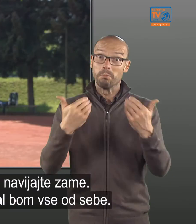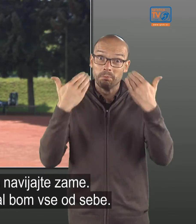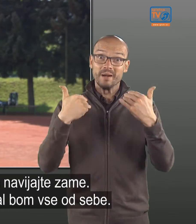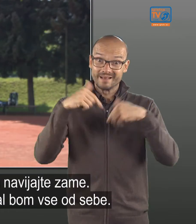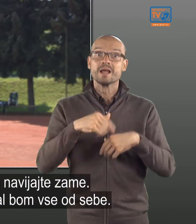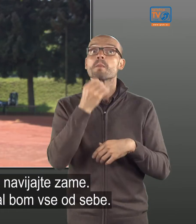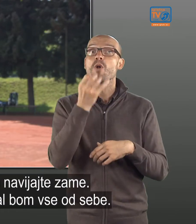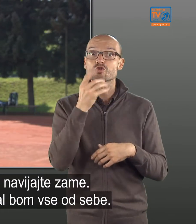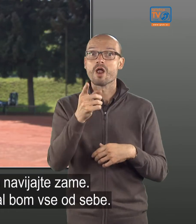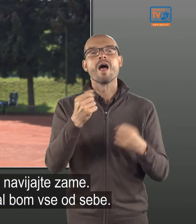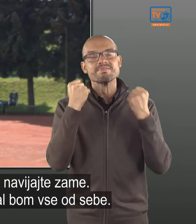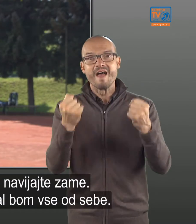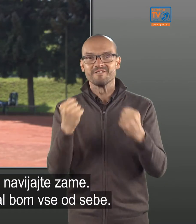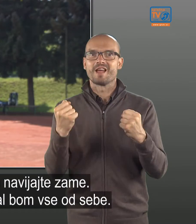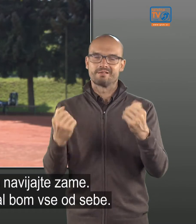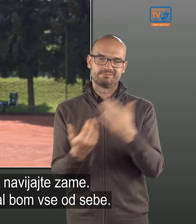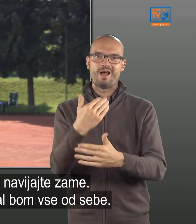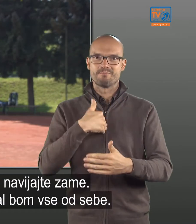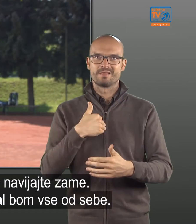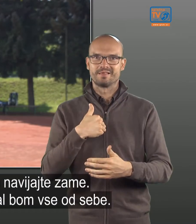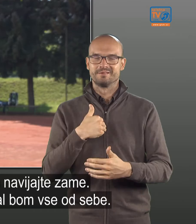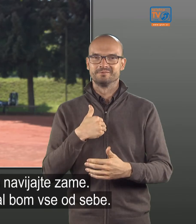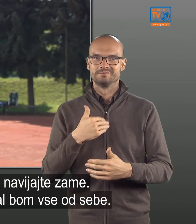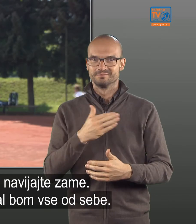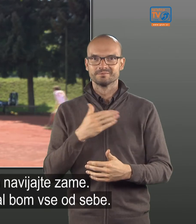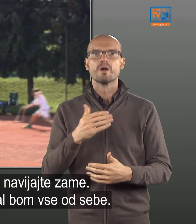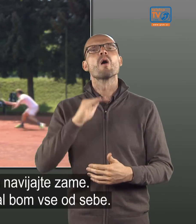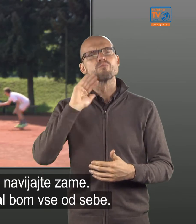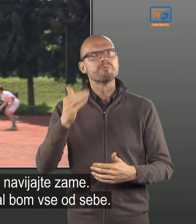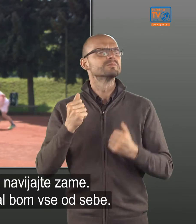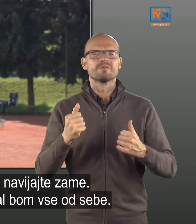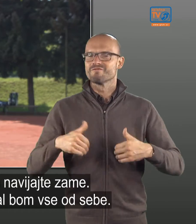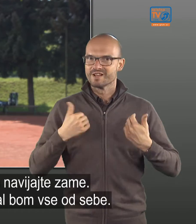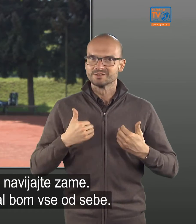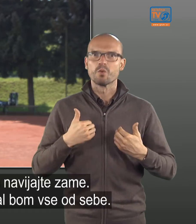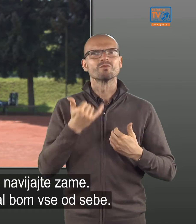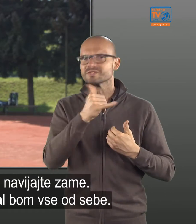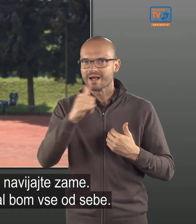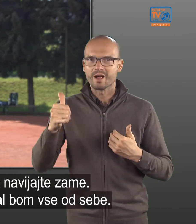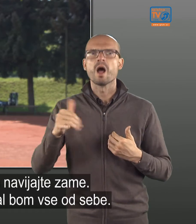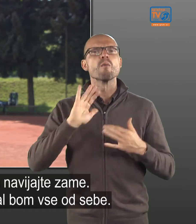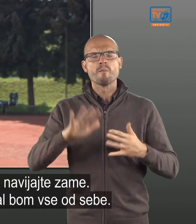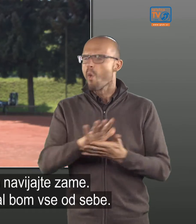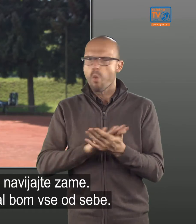Pridite v Portorož in navijajte same. Vsakaj bom vesel,